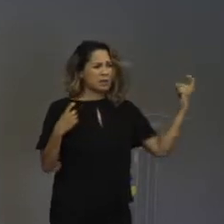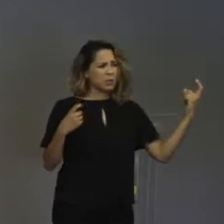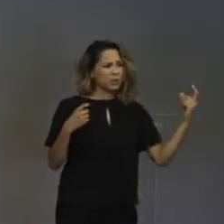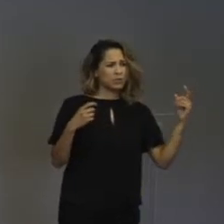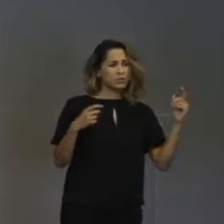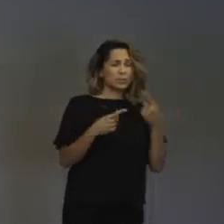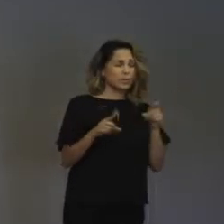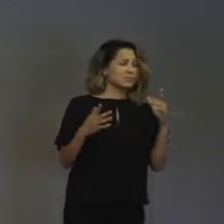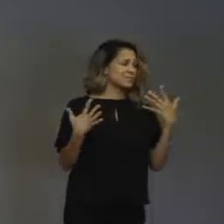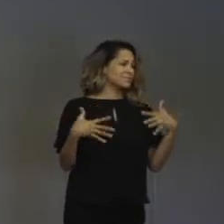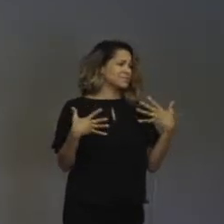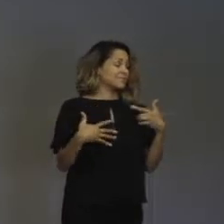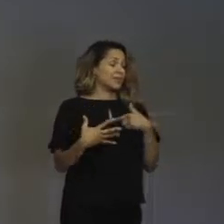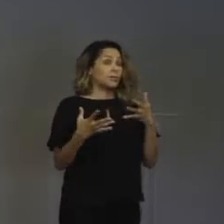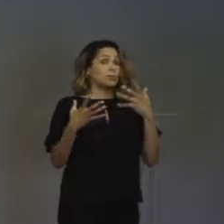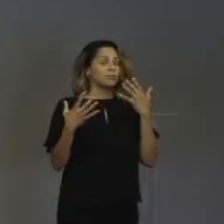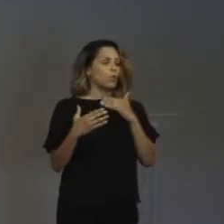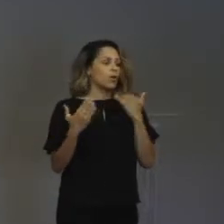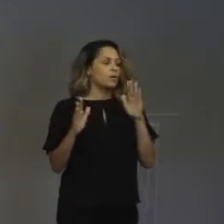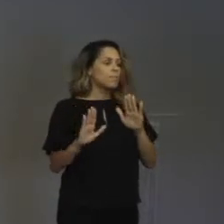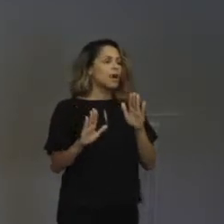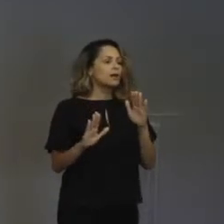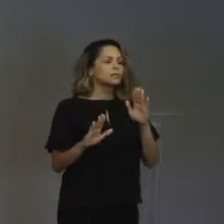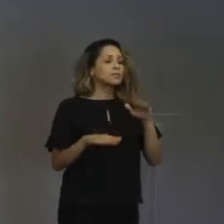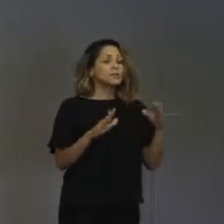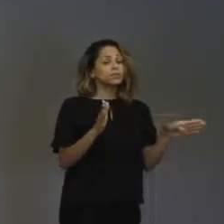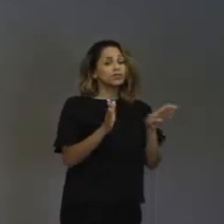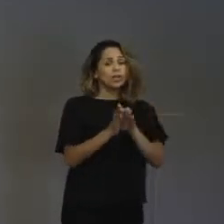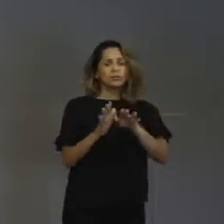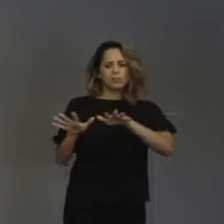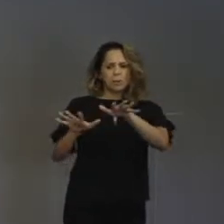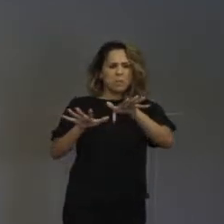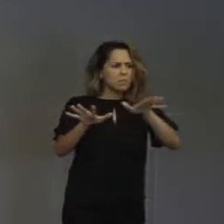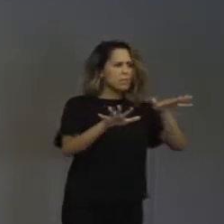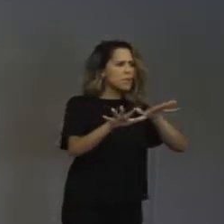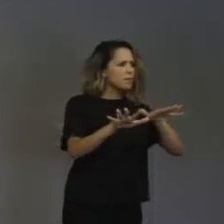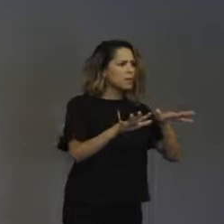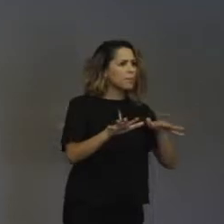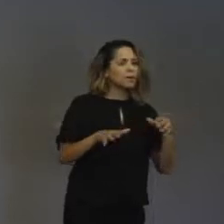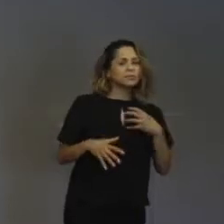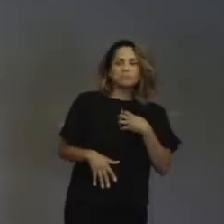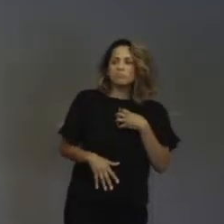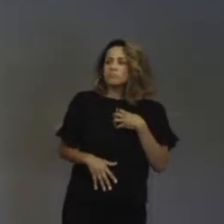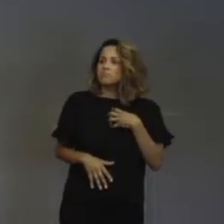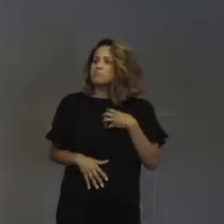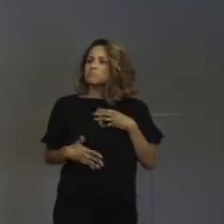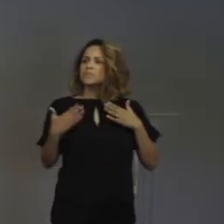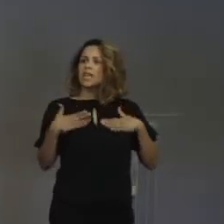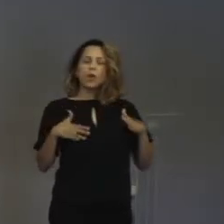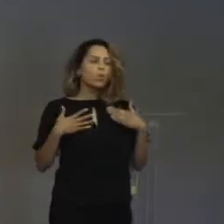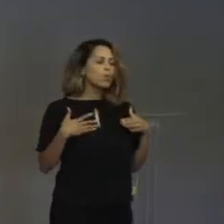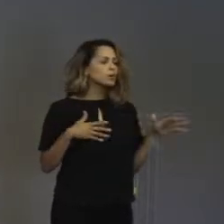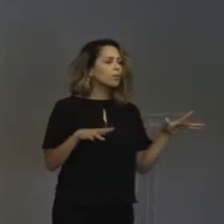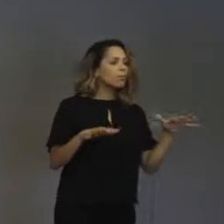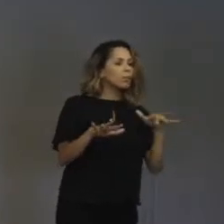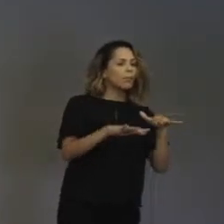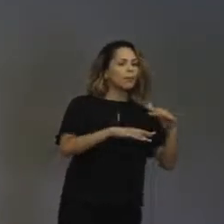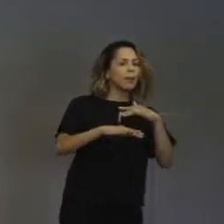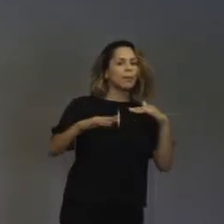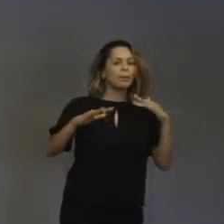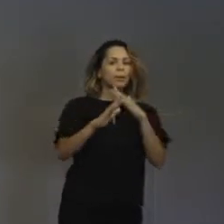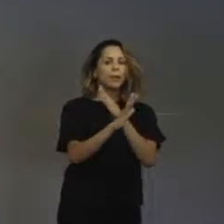saí do evento que estávamos em Sabrina, eu saí às 11 da noite e fui de metrô para casa. E eu não me senti insegura, porque tem movimento, também isso faz,